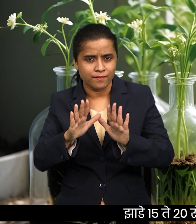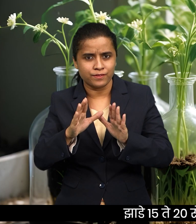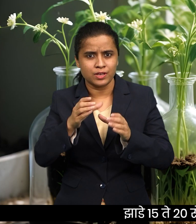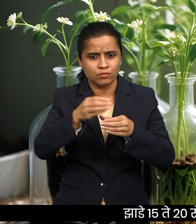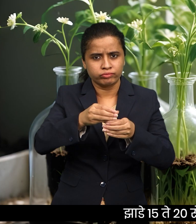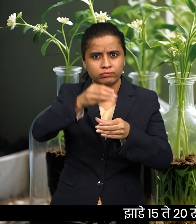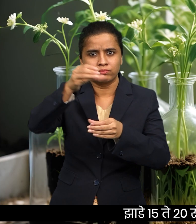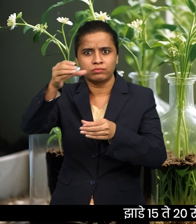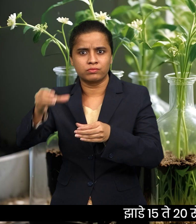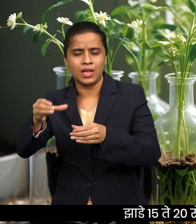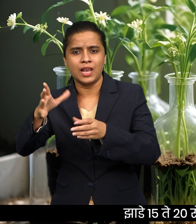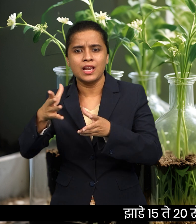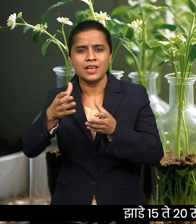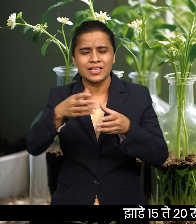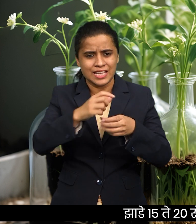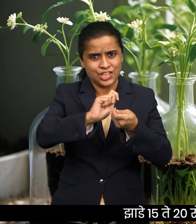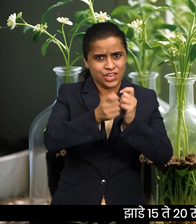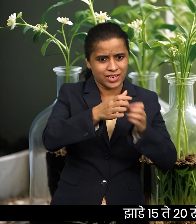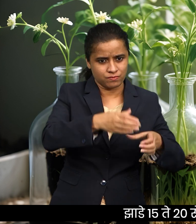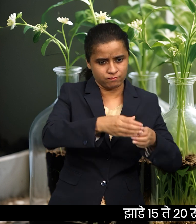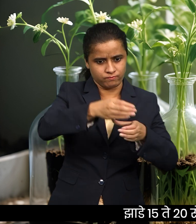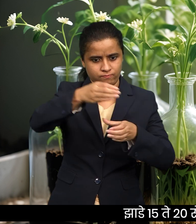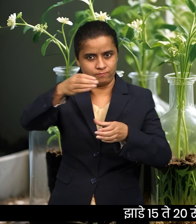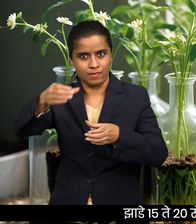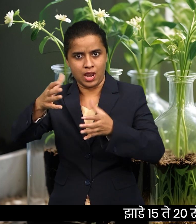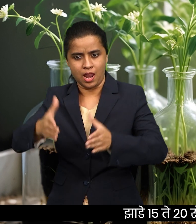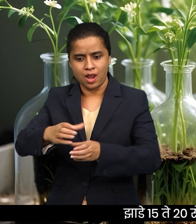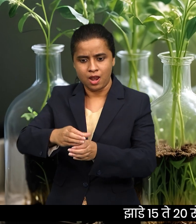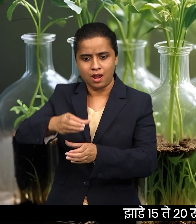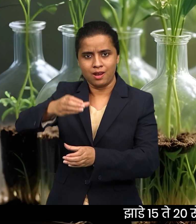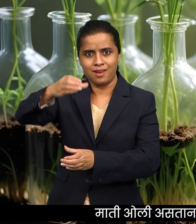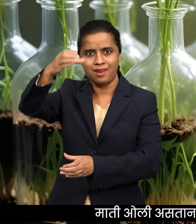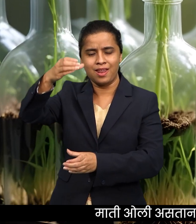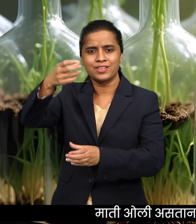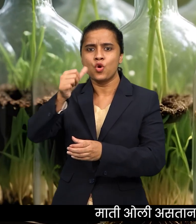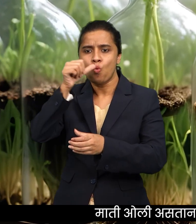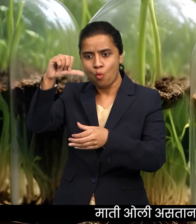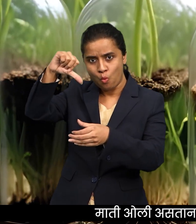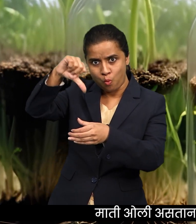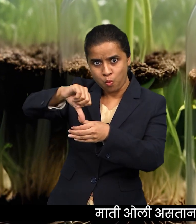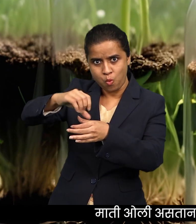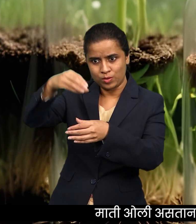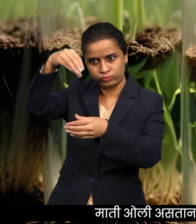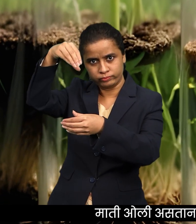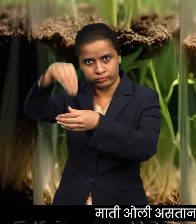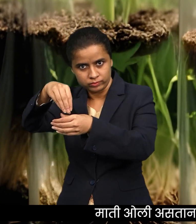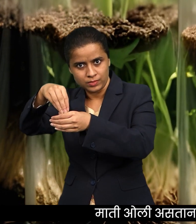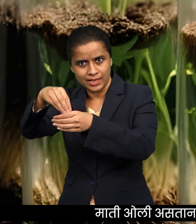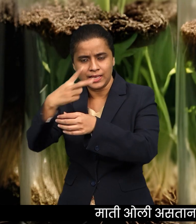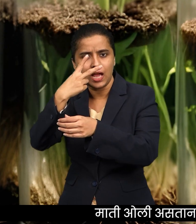झाडे 15 ते 20 सेंटीमीटर उंचीवर वाढली की माती ओली